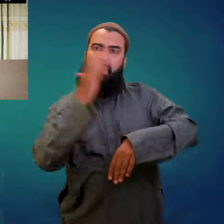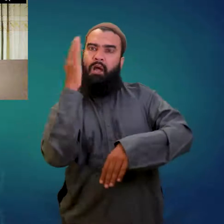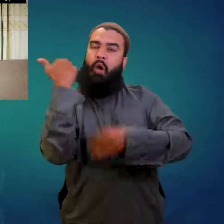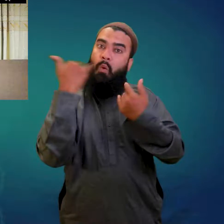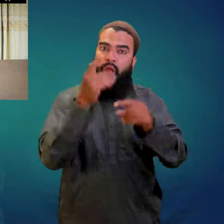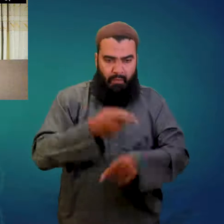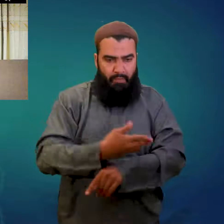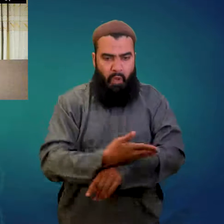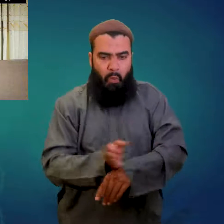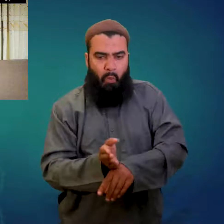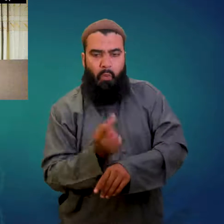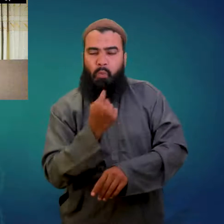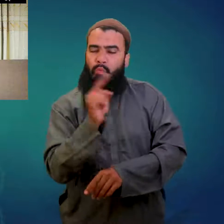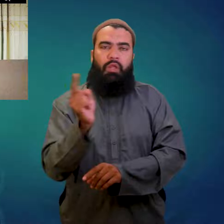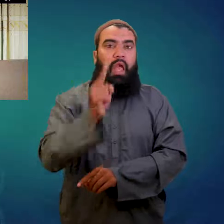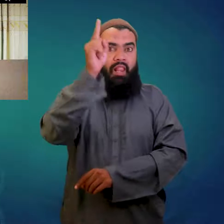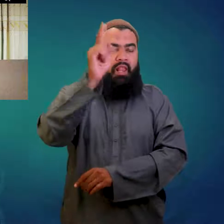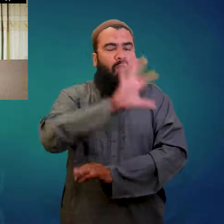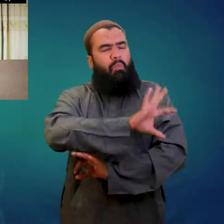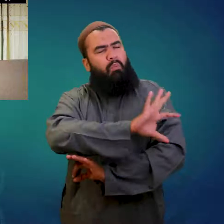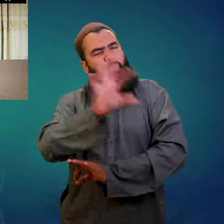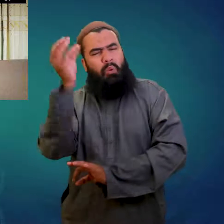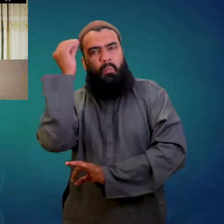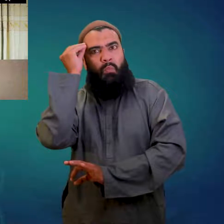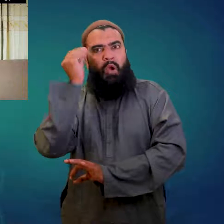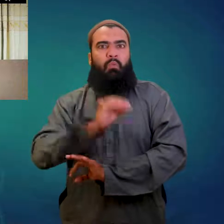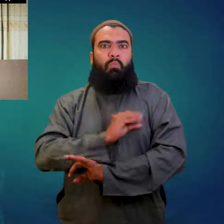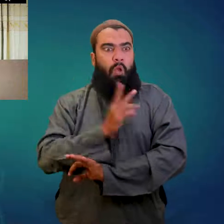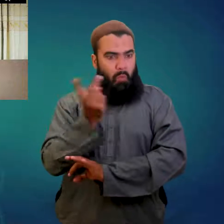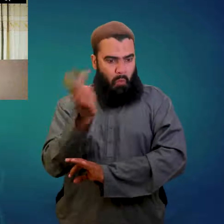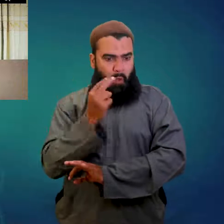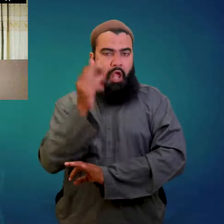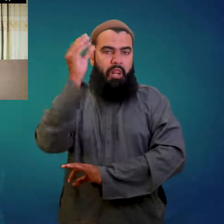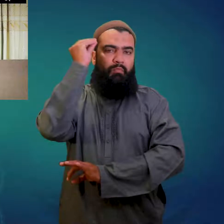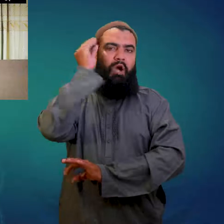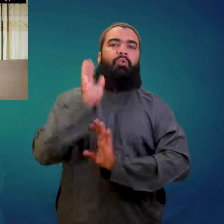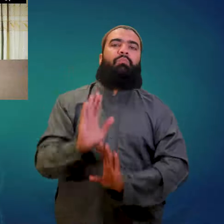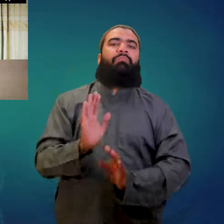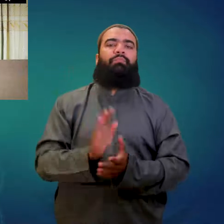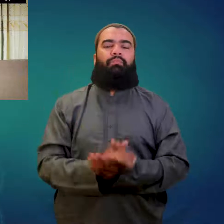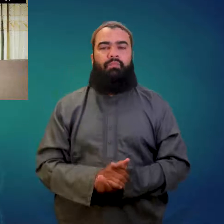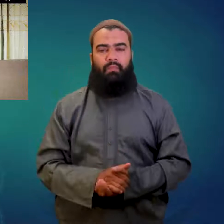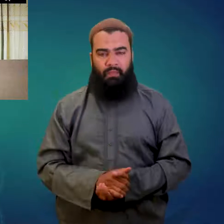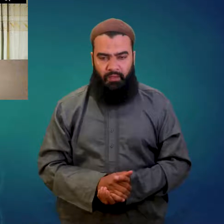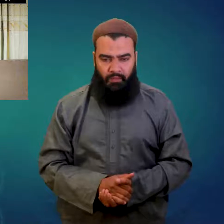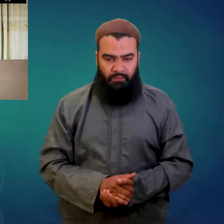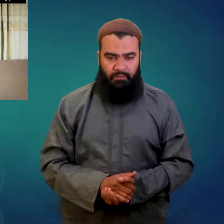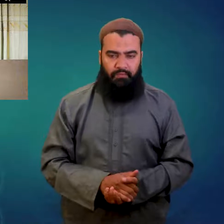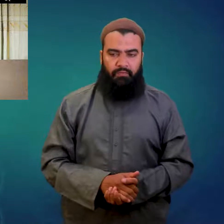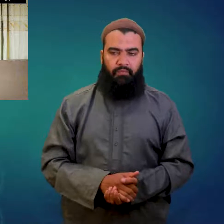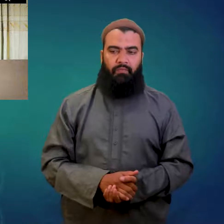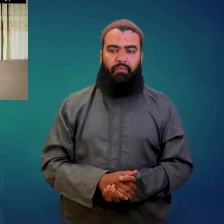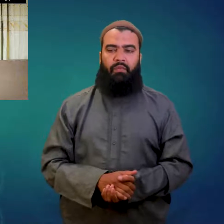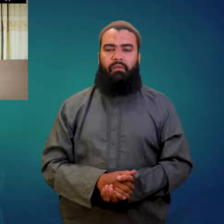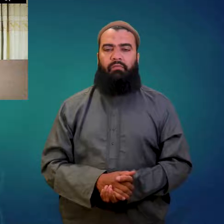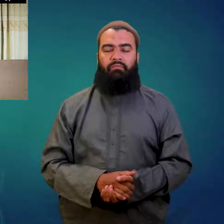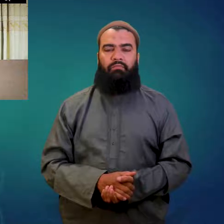ہوتا، اور اللہ تمہارے اعمال کی پوری خبرداری کرنے والا ہے۔